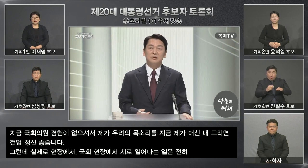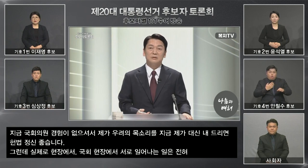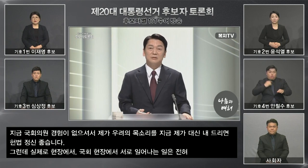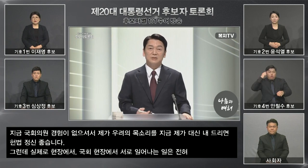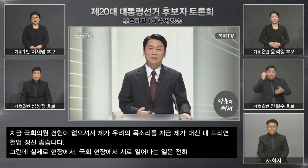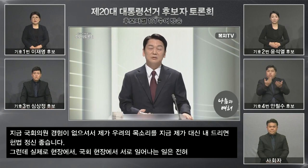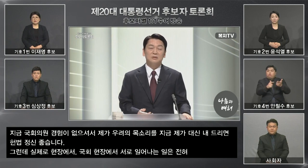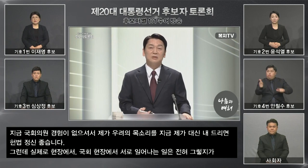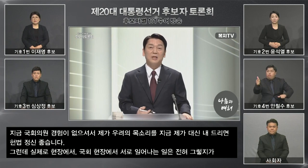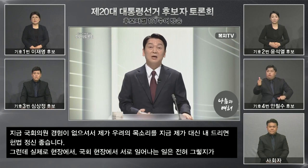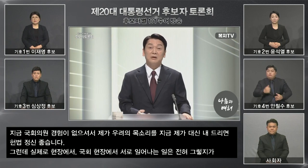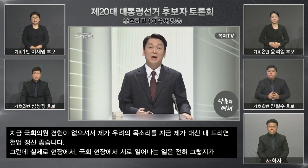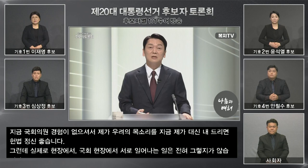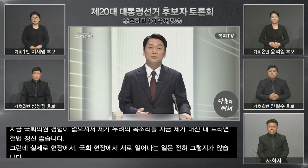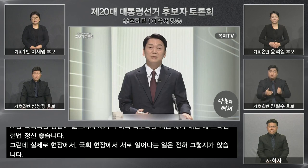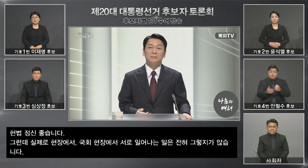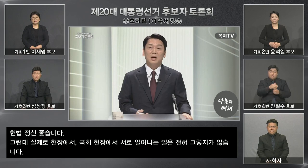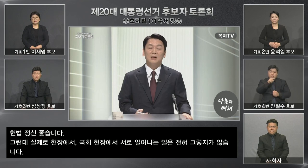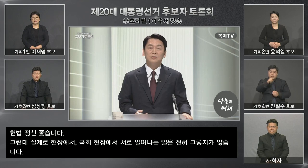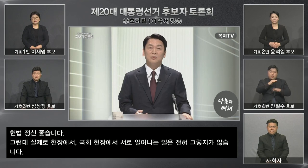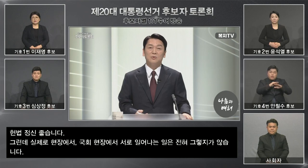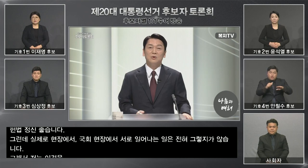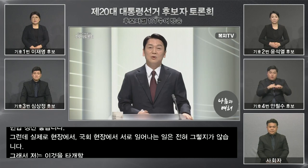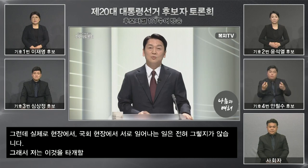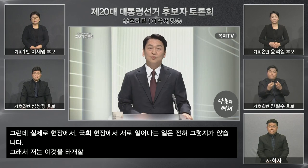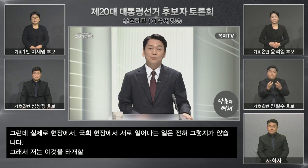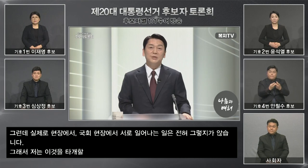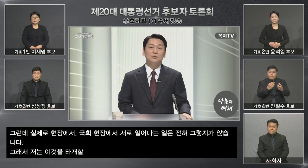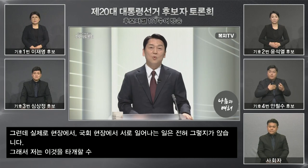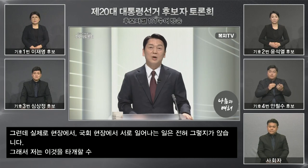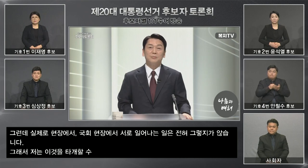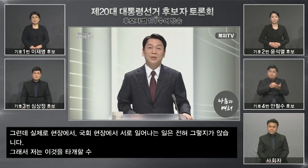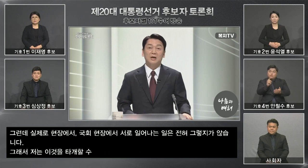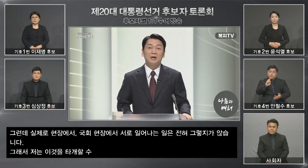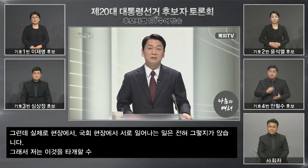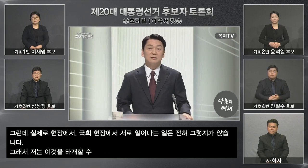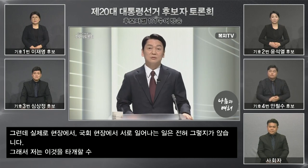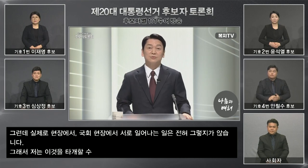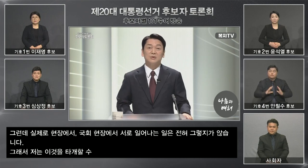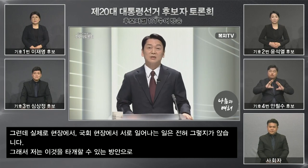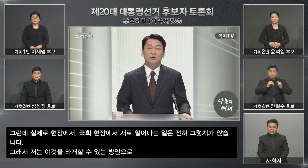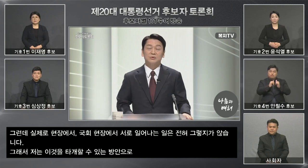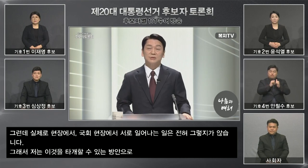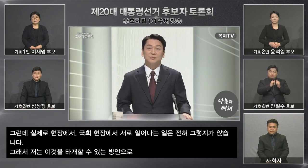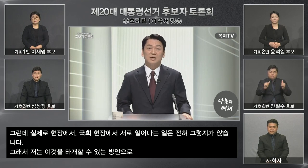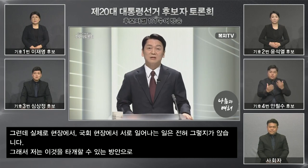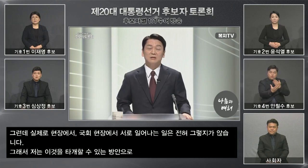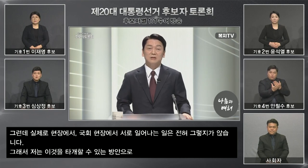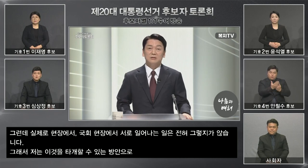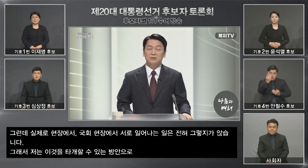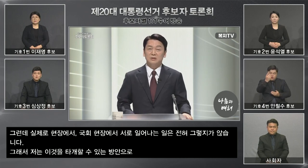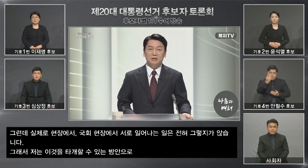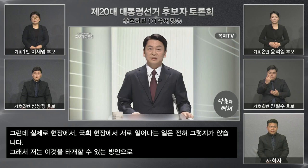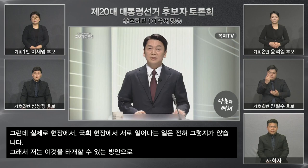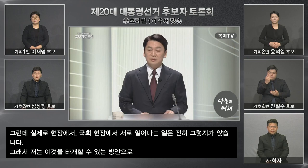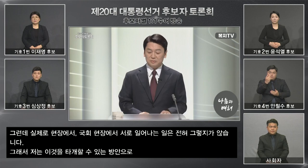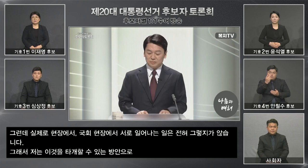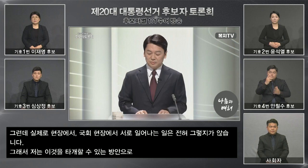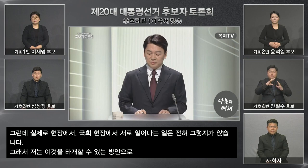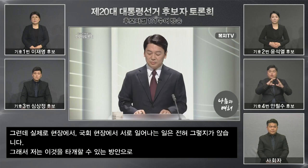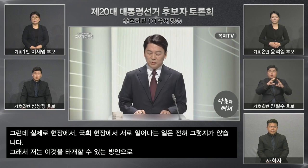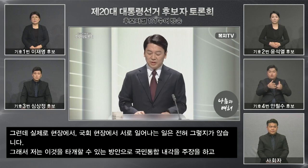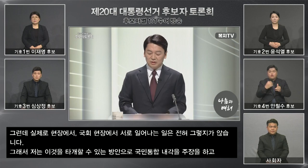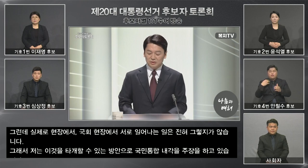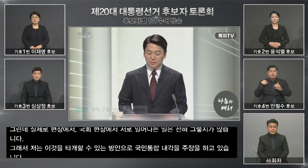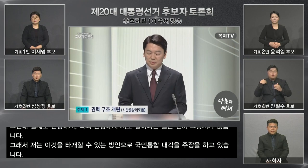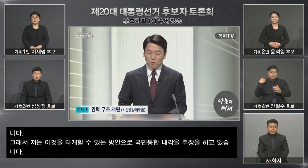그래서 저는 이것을 타개할 수 있는 방안으로 국민통합내각을 주장을 하고 있습니다. 즉 그냥